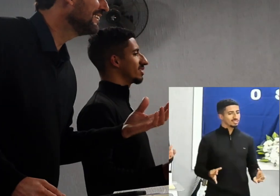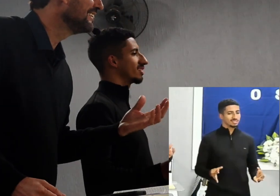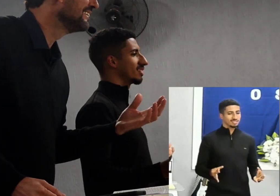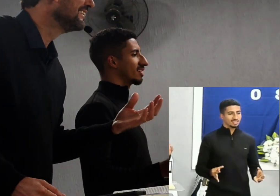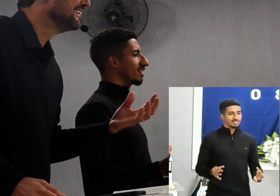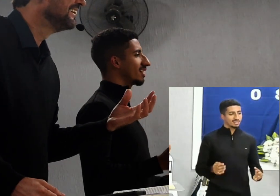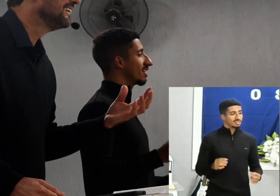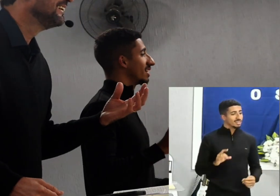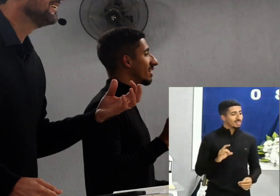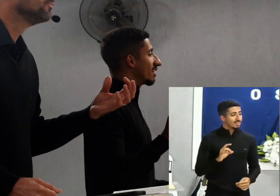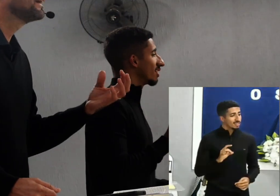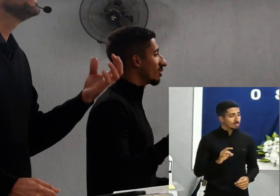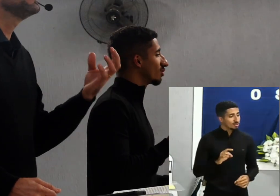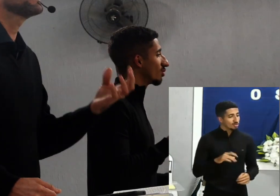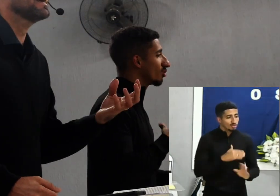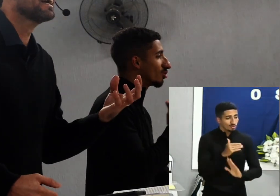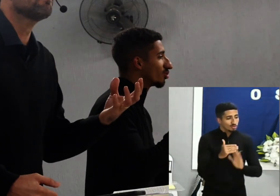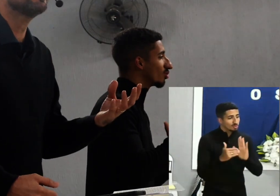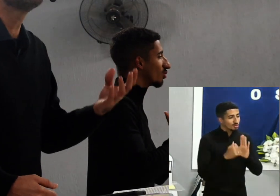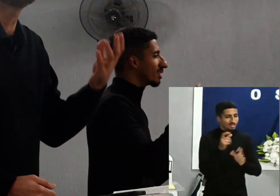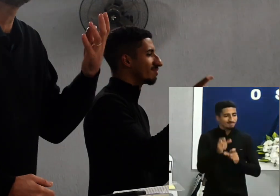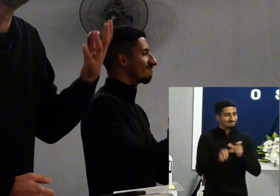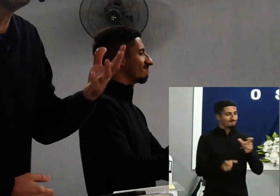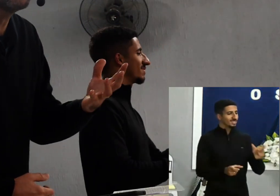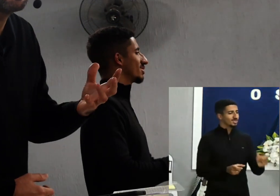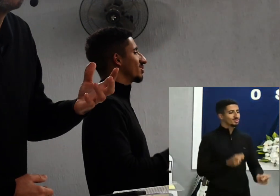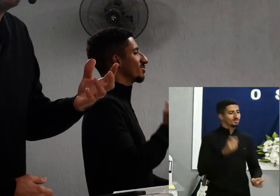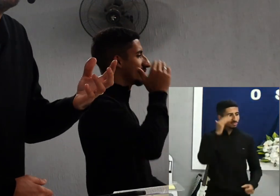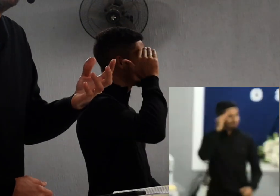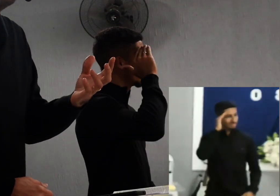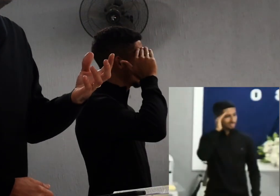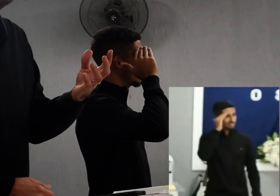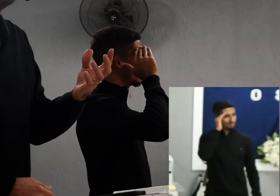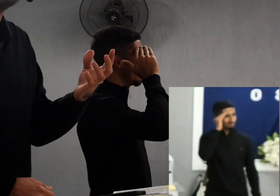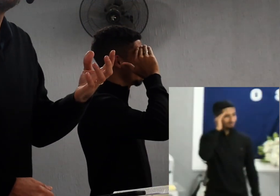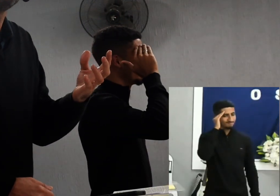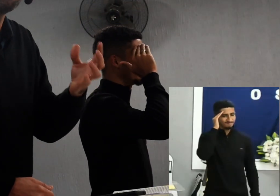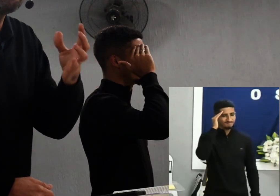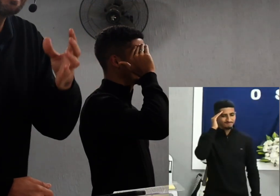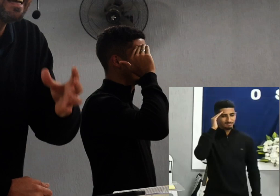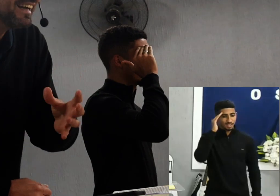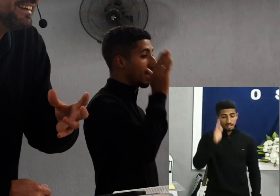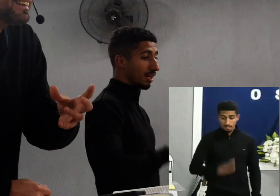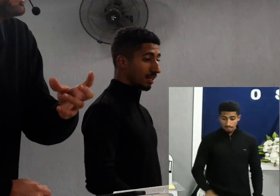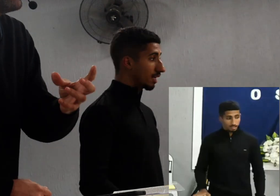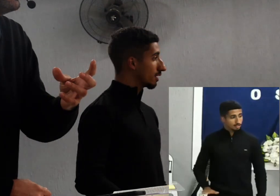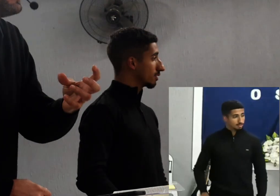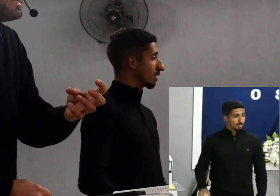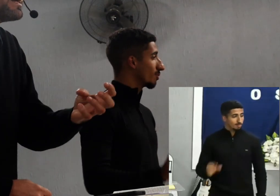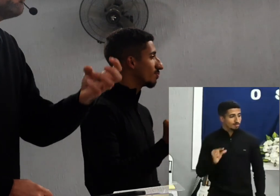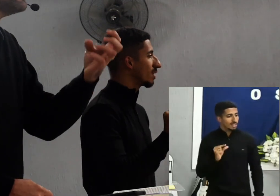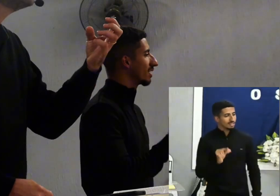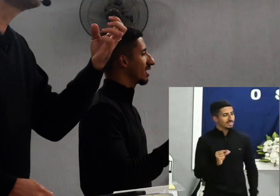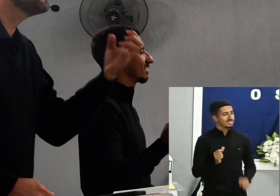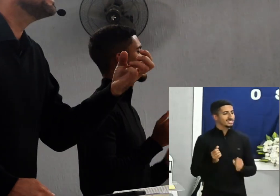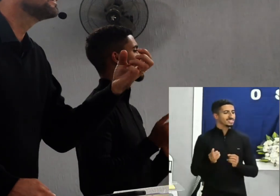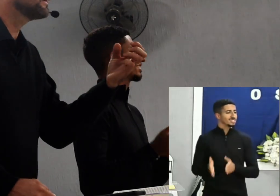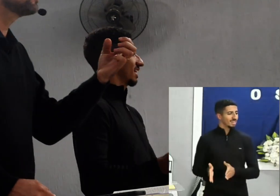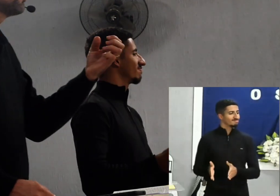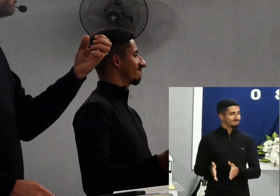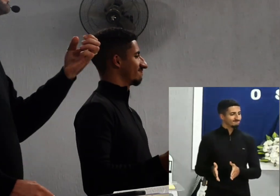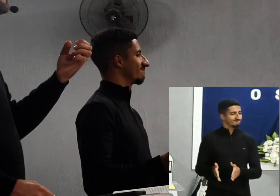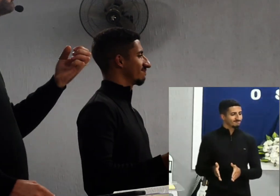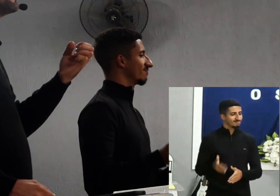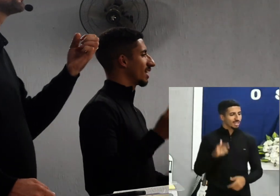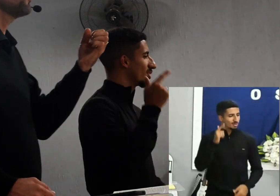entender. E uma criança é capaz de crer. Bem pequena ainda. Ela é capaz de crer, de